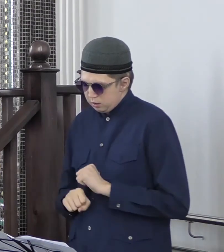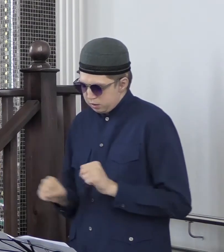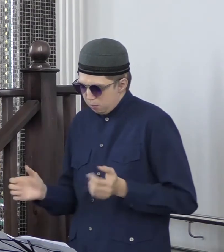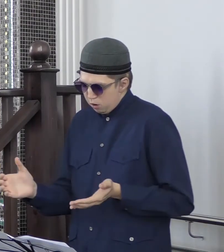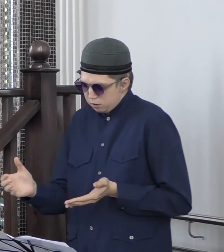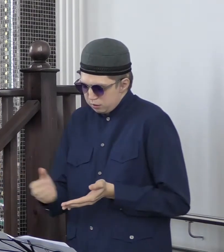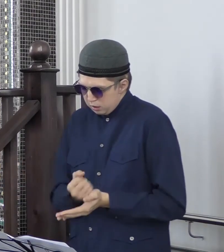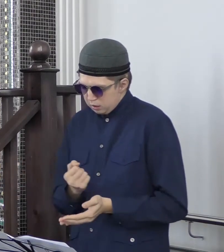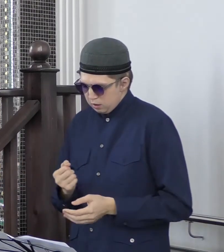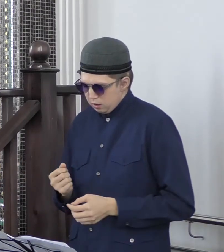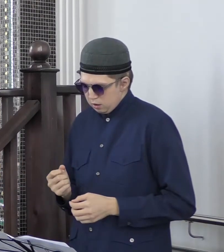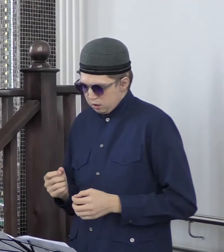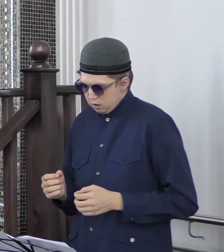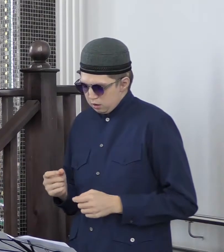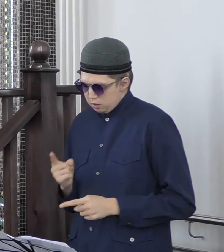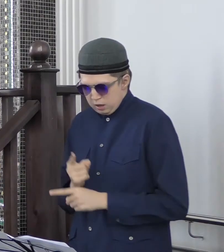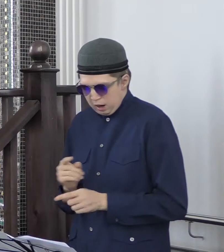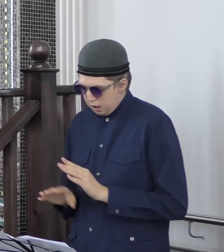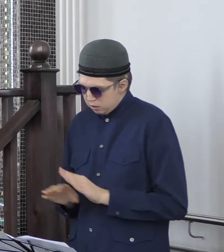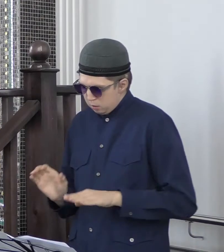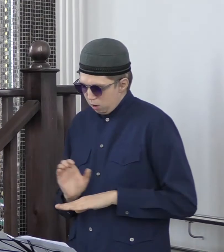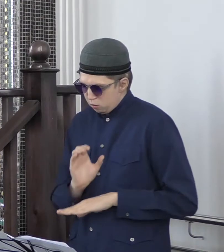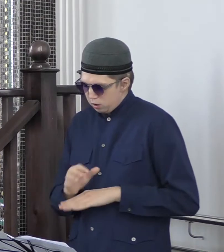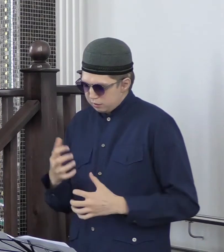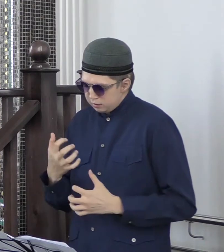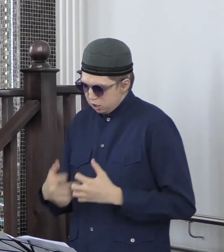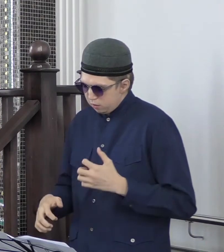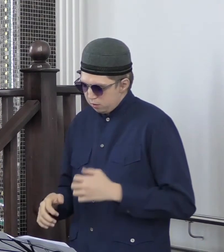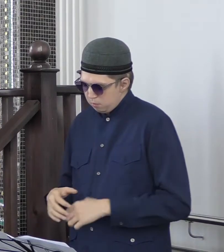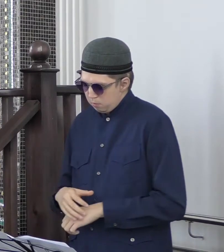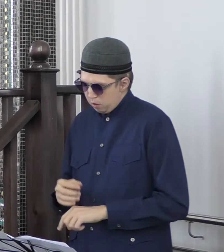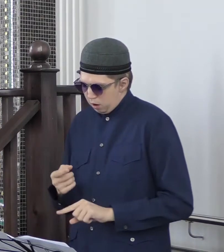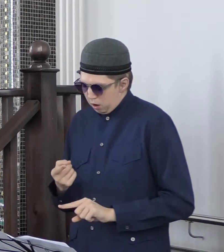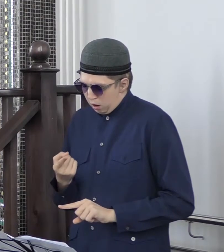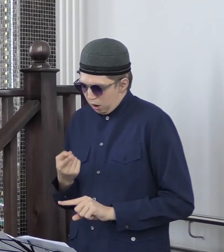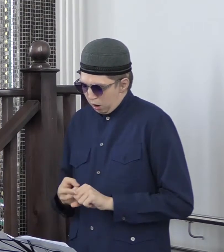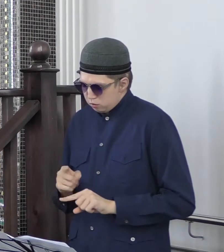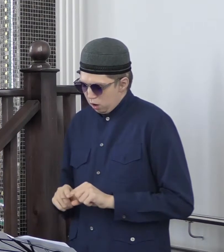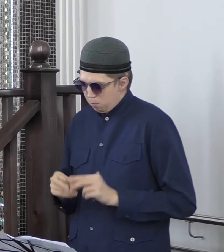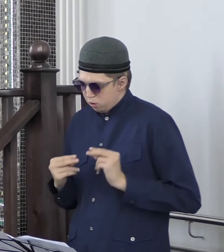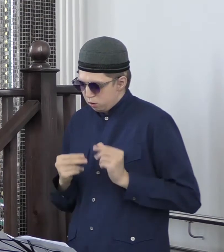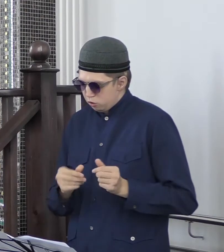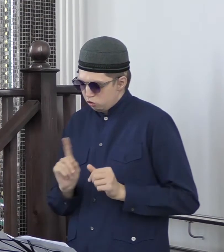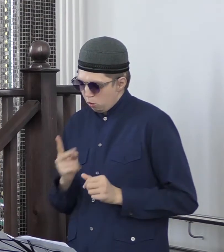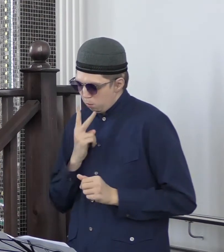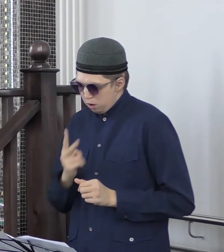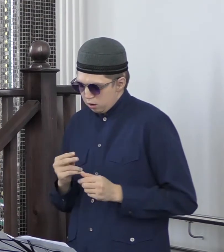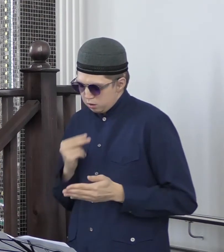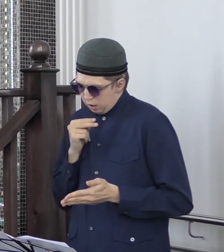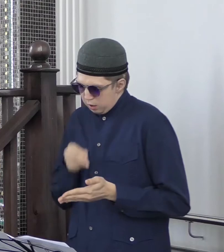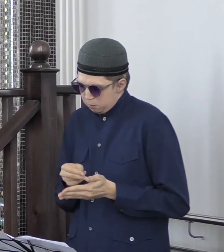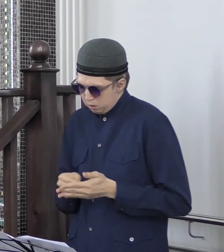тұрасыз, күнәһларыңызды чистартып тұрасыз. Шуның үшін мақтана ойын сөздәшілер, әгер де мақсатқа ерішесіңіз келдісі, если